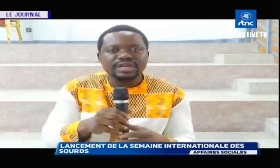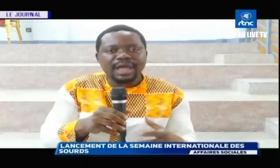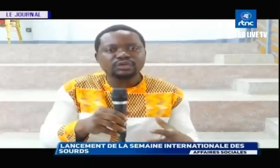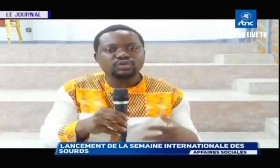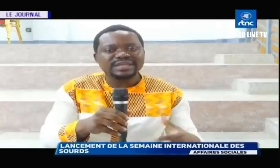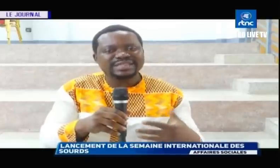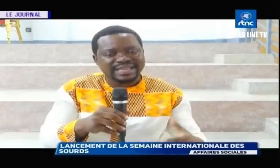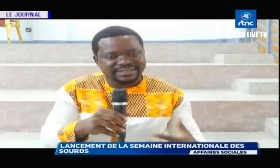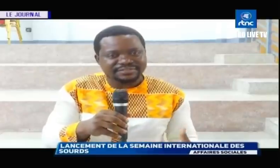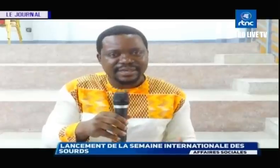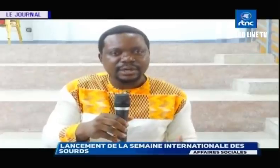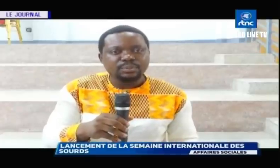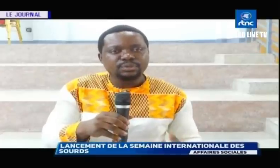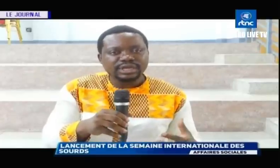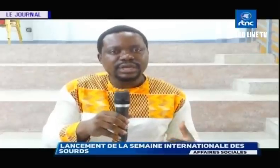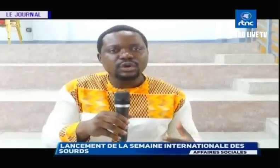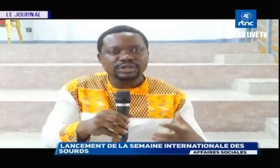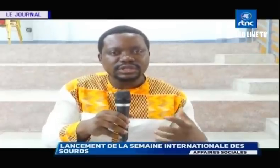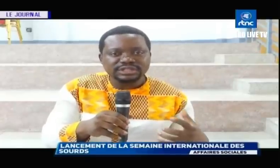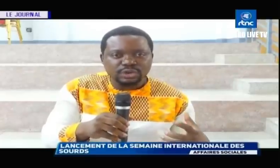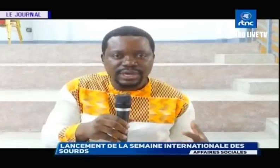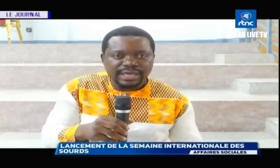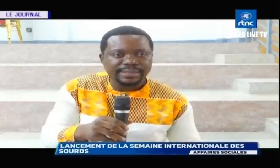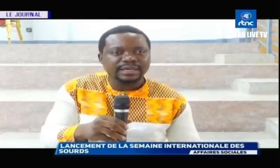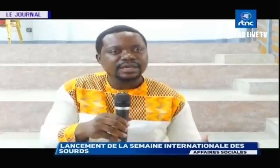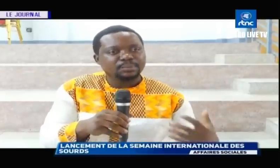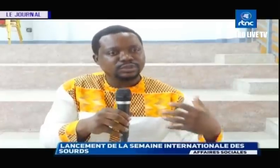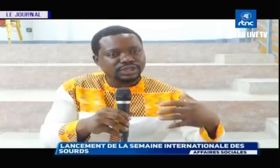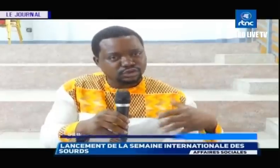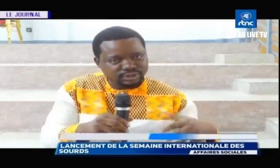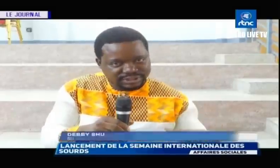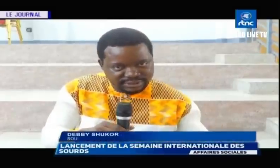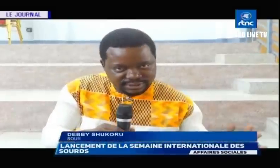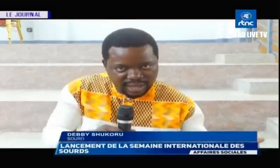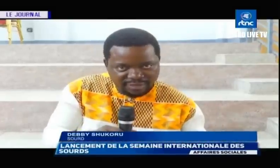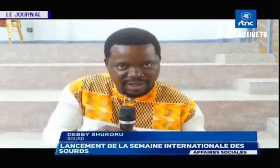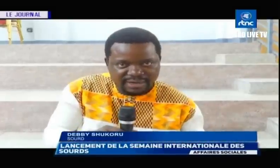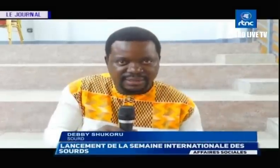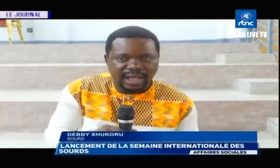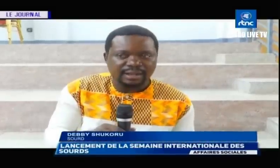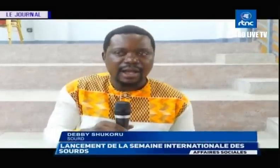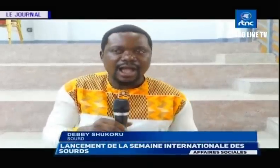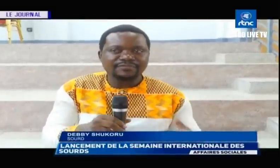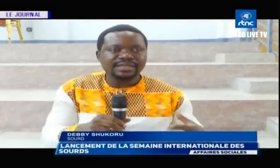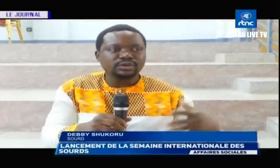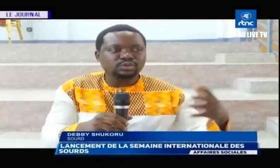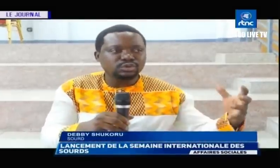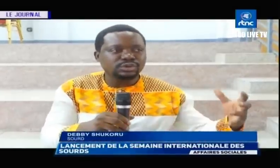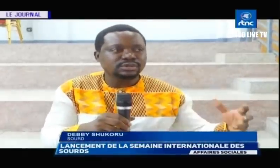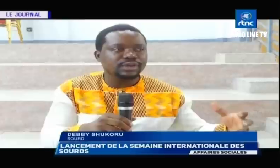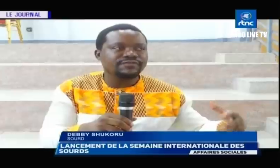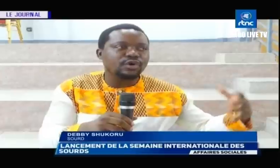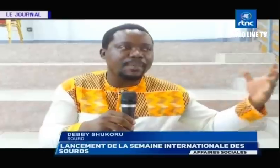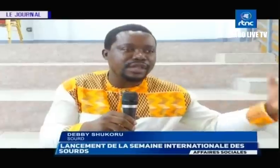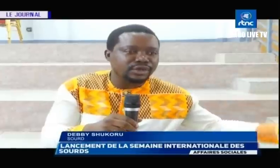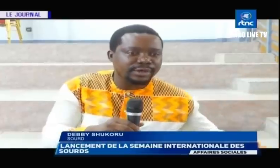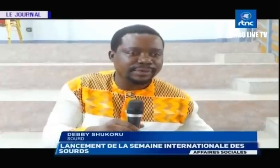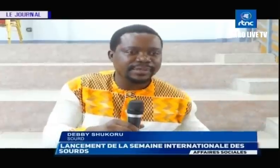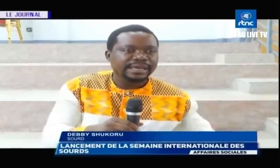gouvernement doit s'activer pour que notre dictionnaire puisse sortir avant l'État, afin que tous les formateurs,